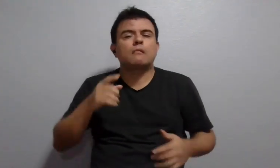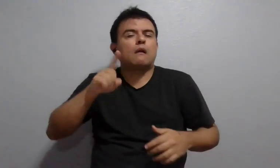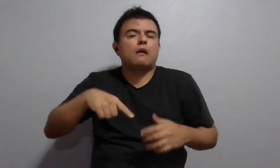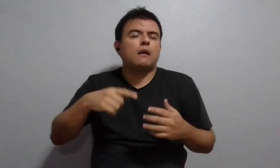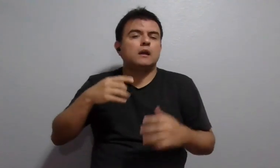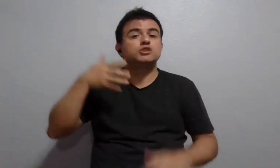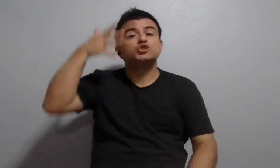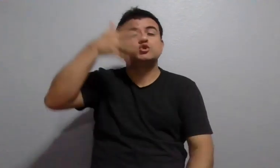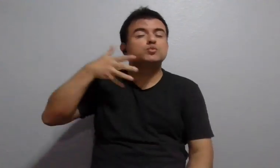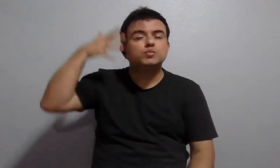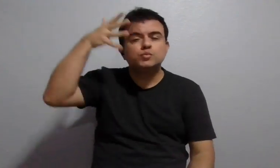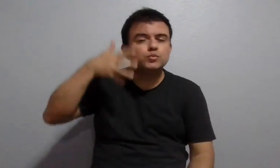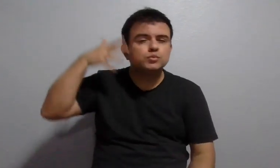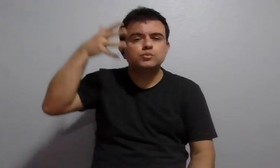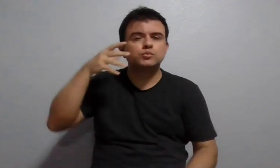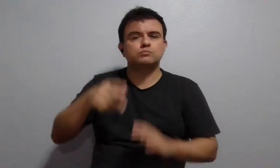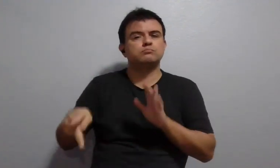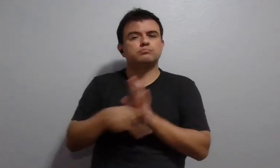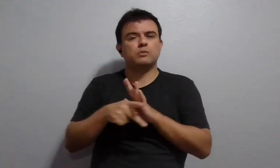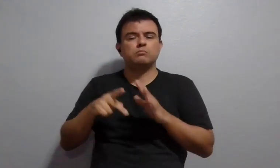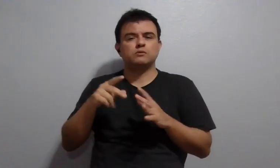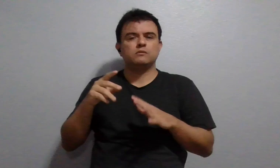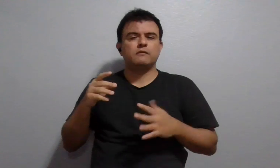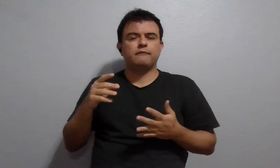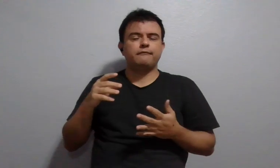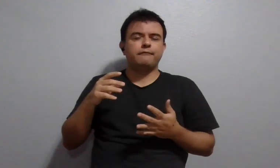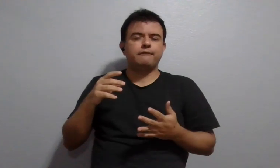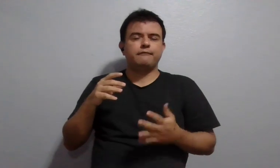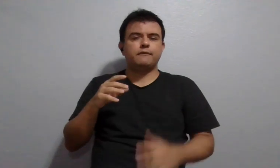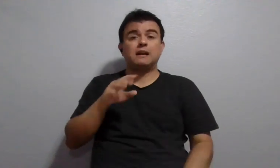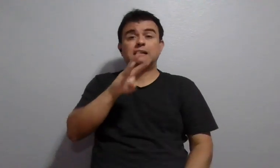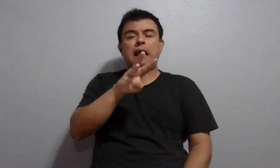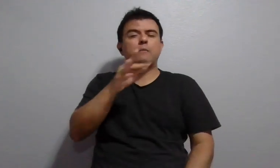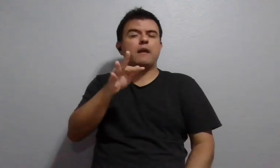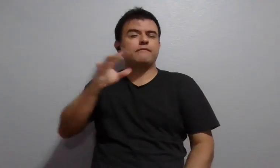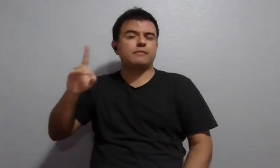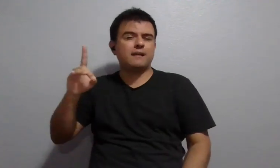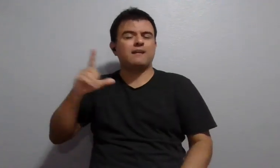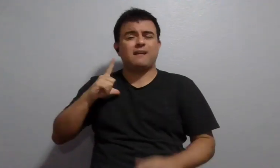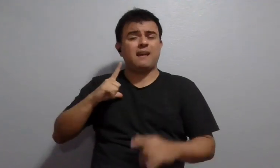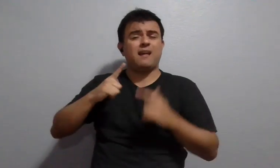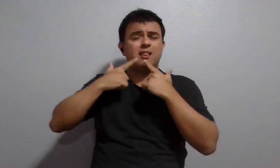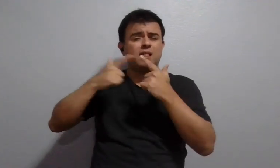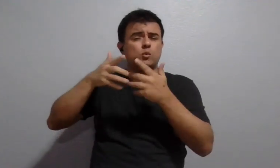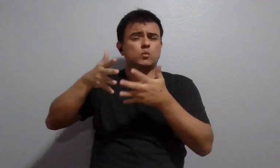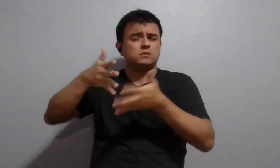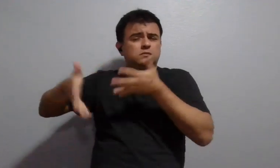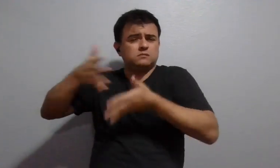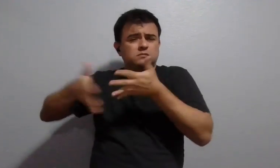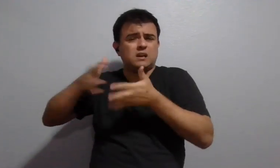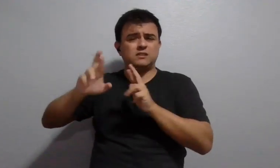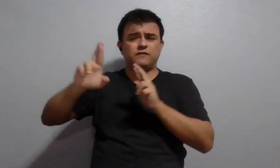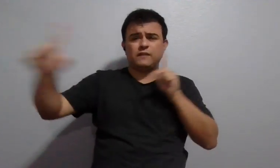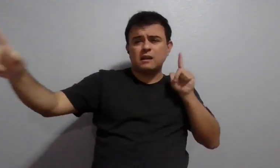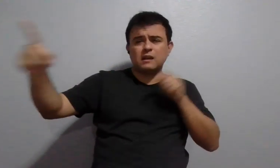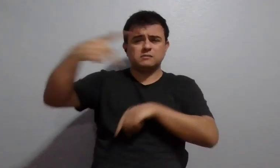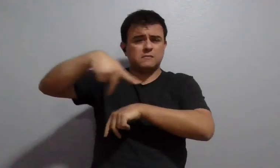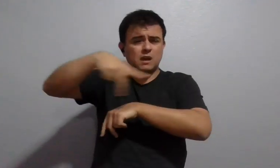discursos da Federação Mundial dos Surdos, que é feita numa outra língua de sinais para Libras. Então, muitas vezes a gente